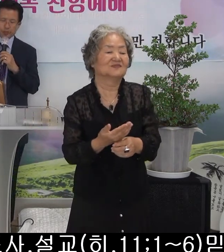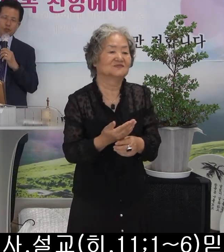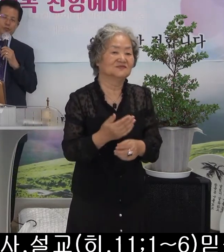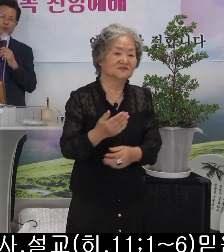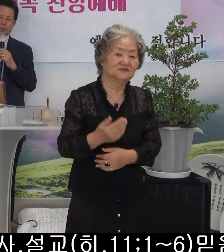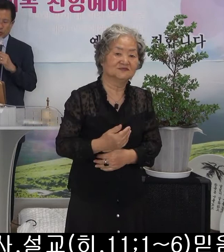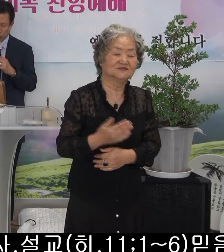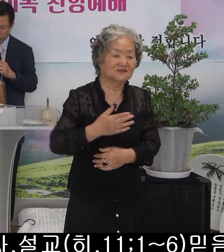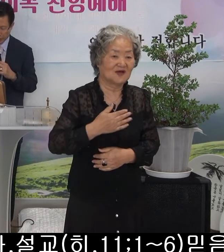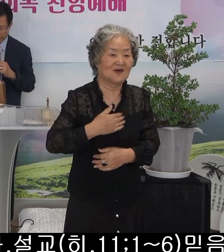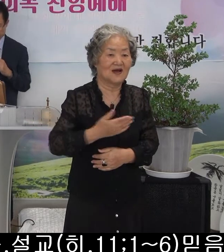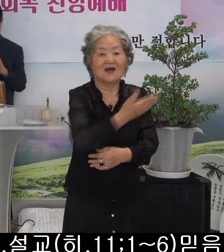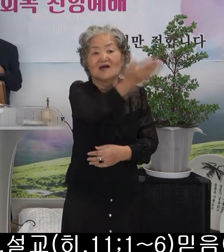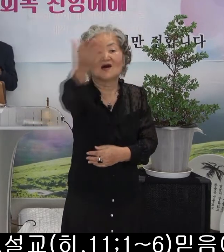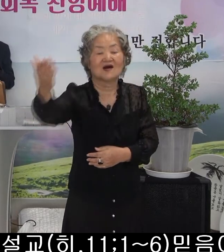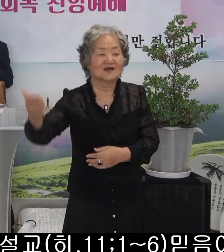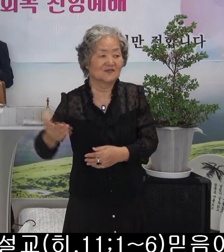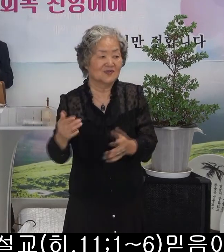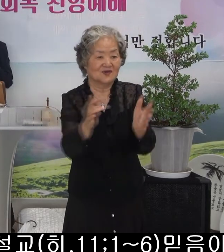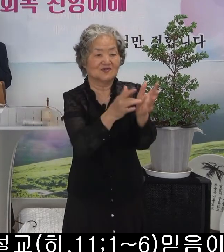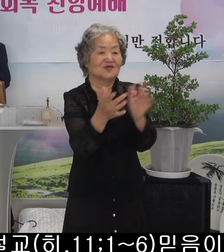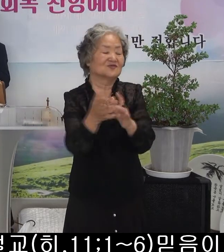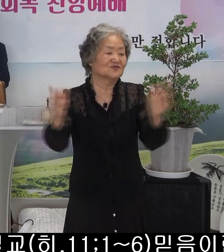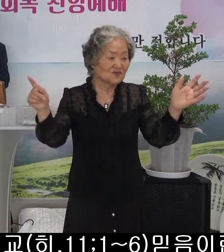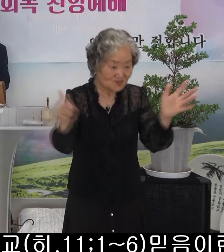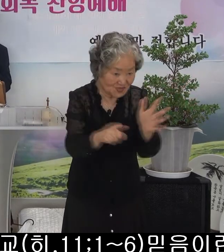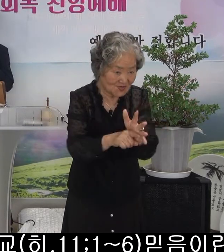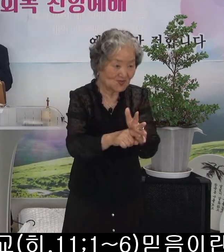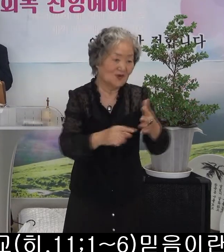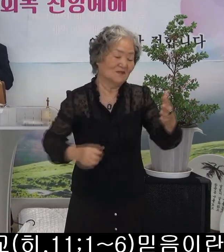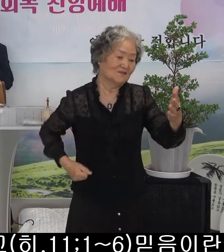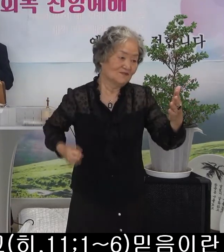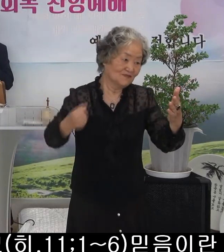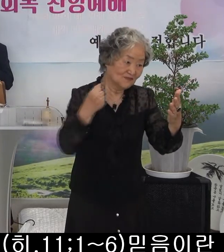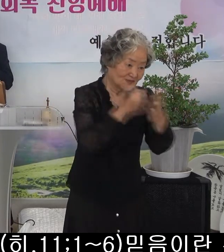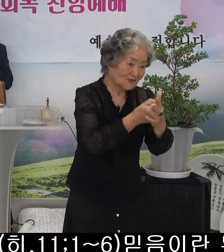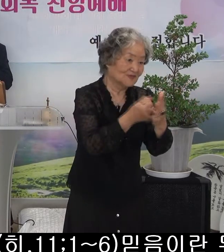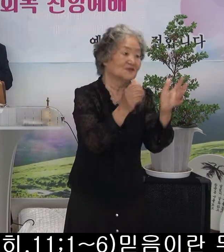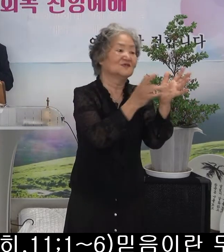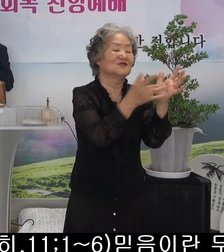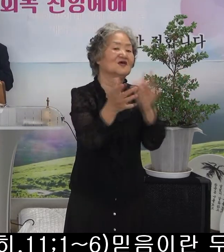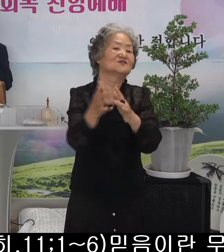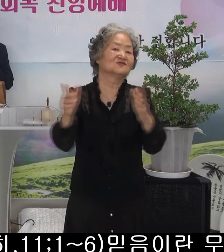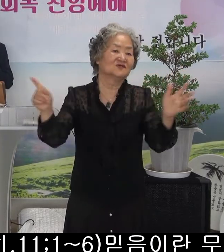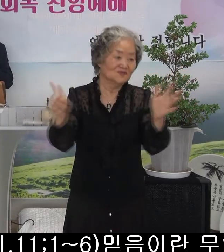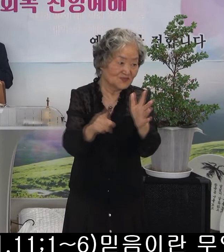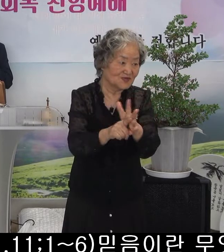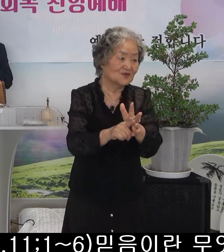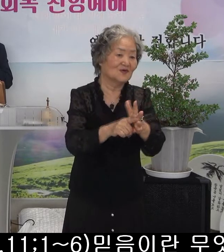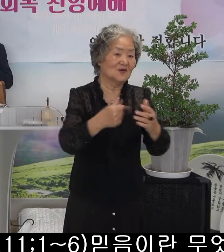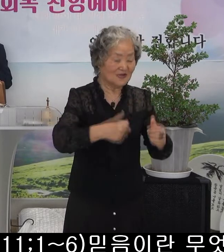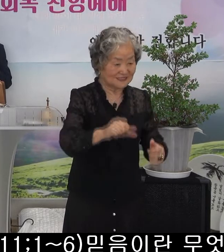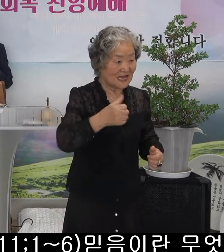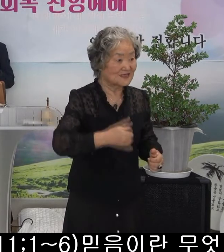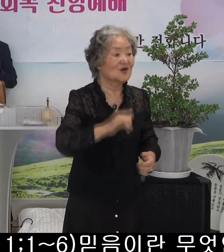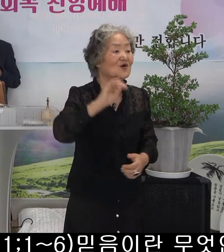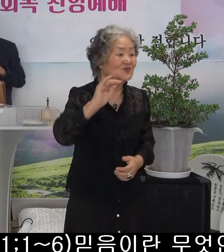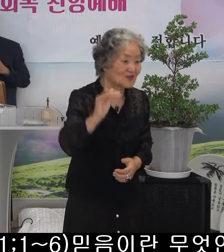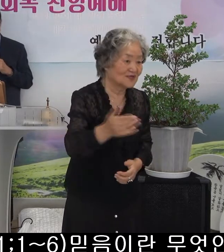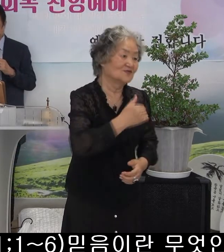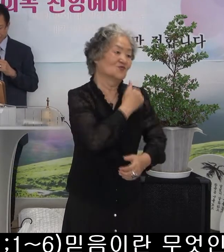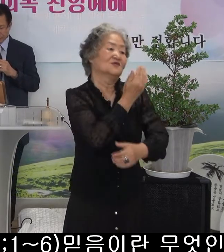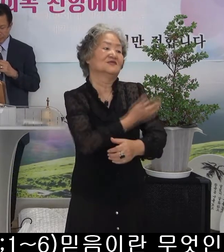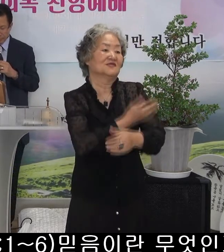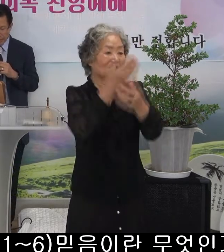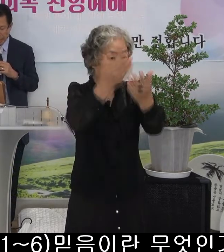성도님들은 예수님을 믿고 결단해서 하나님의 자녀가 되는 권세를 받았어요. 아멘이신가요? 네.